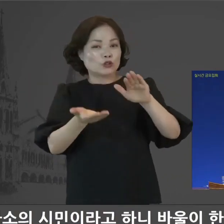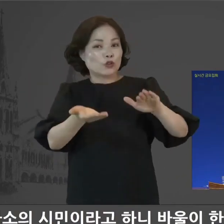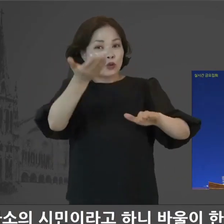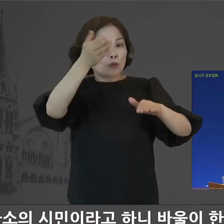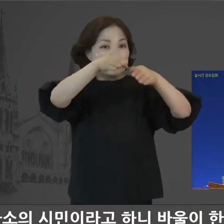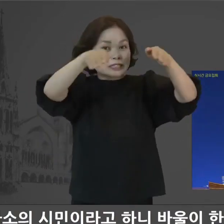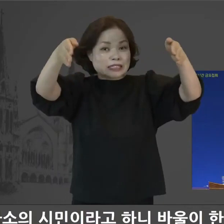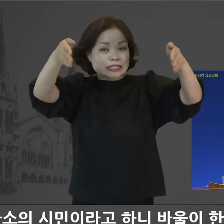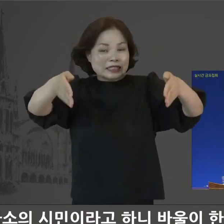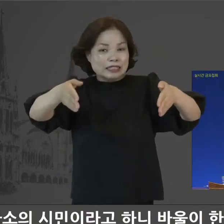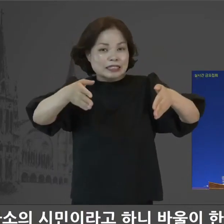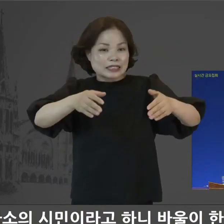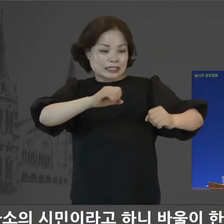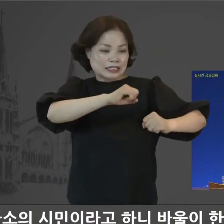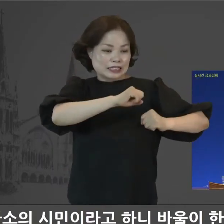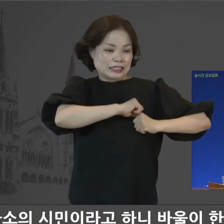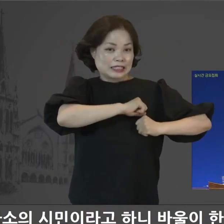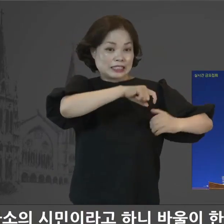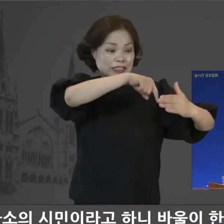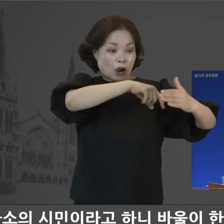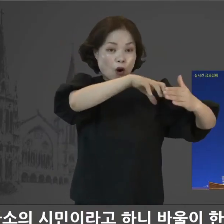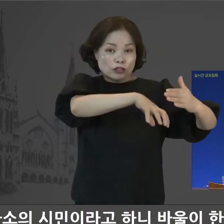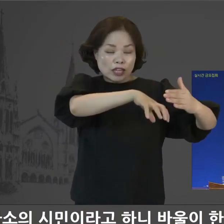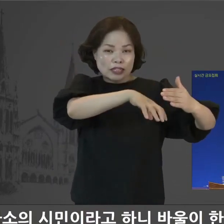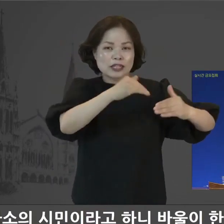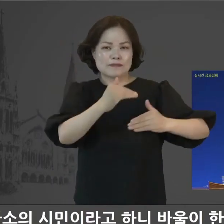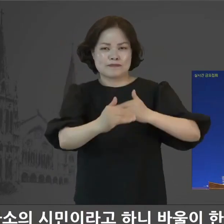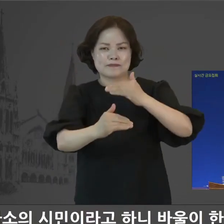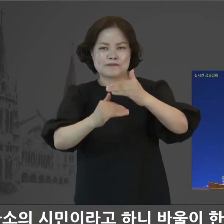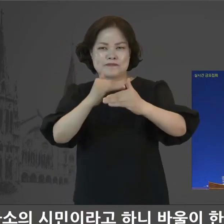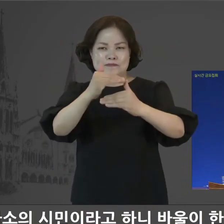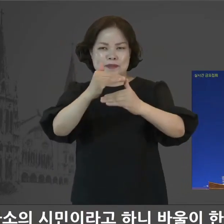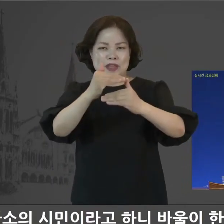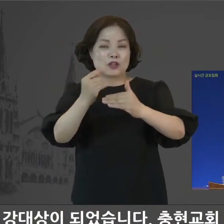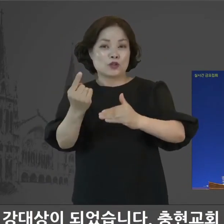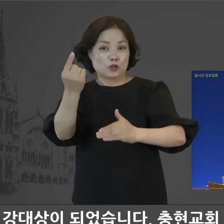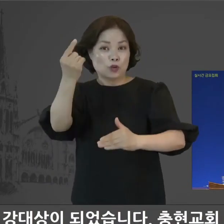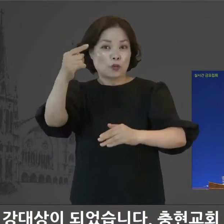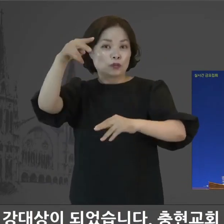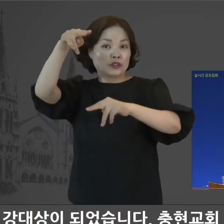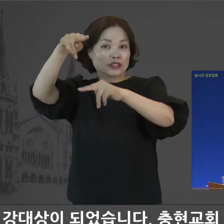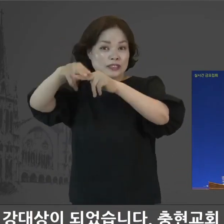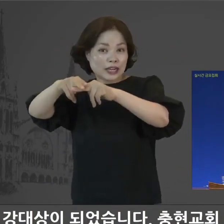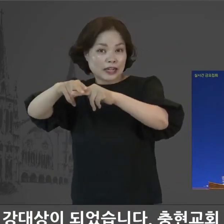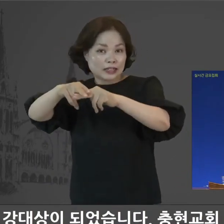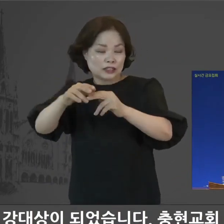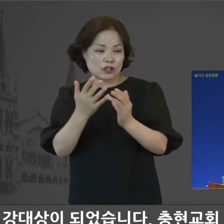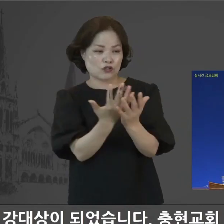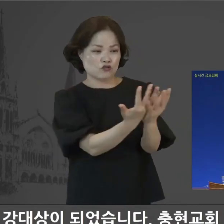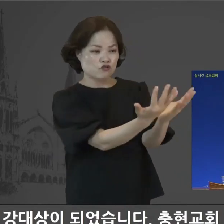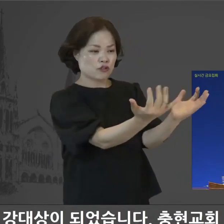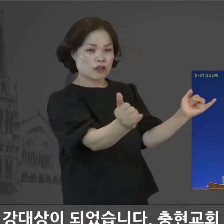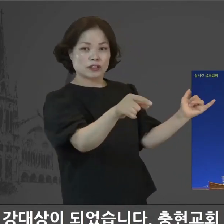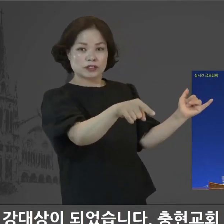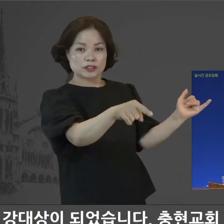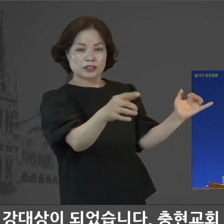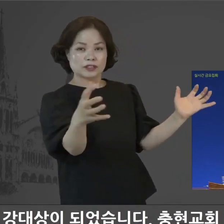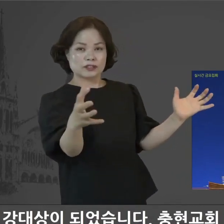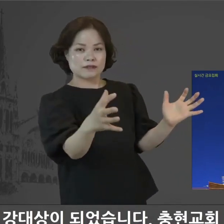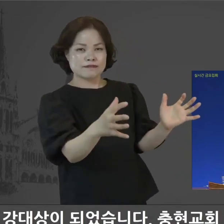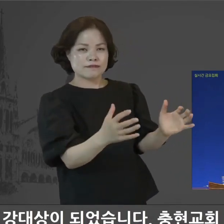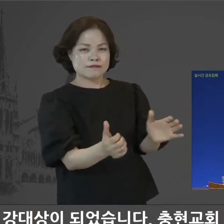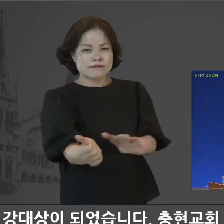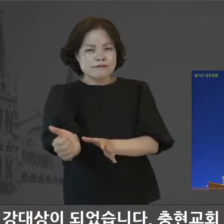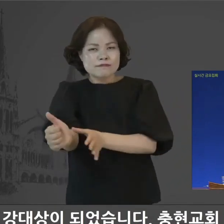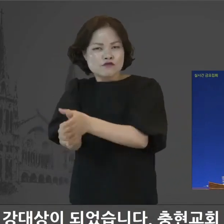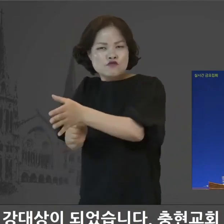편인데 영내로 올라가는 계단도 조금 높은 편이었을 겁니다. 이번에 유대인들이 쫙 모여 있는데 그